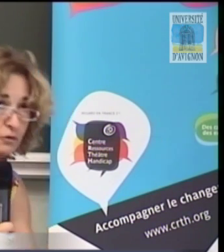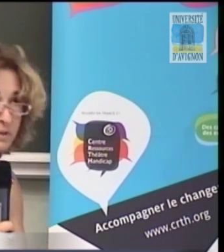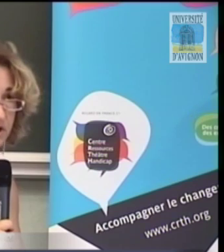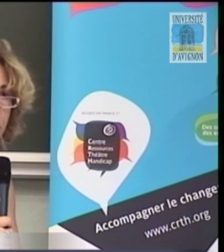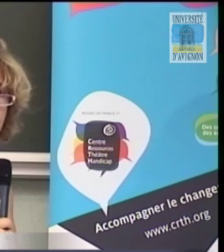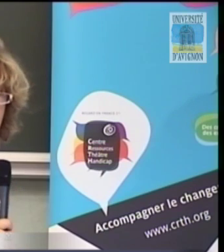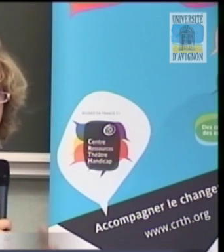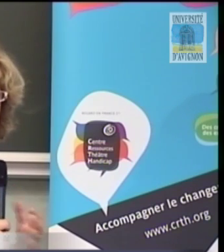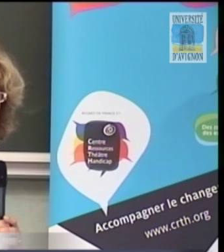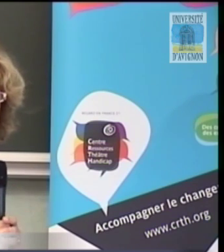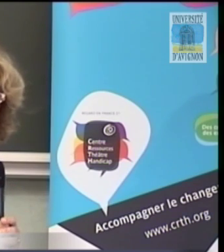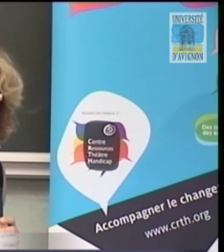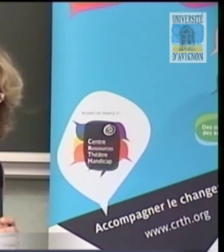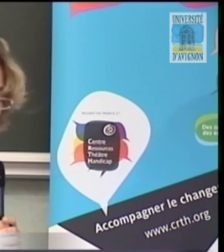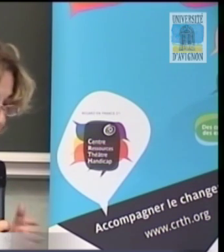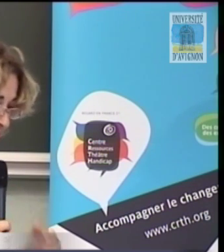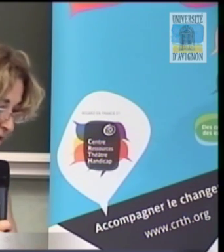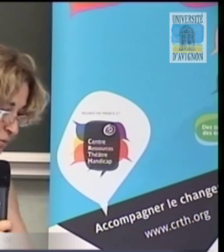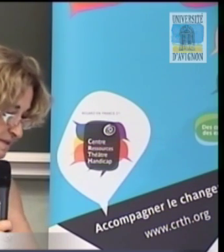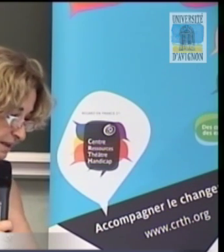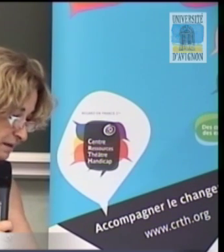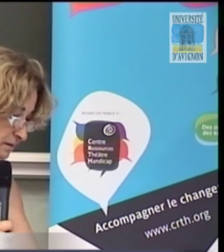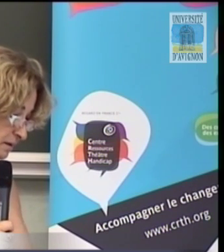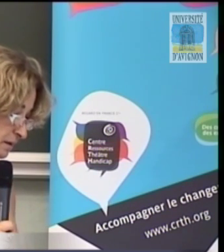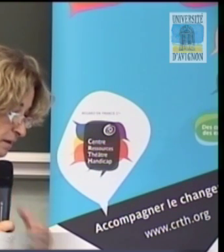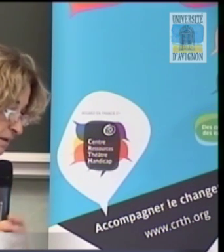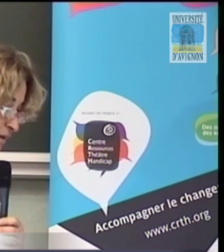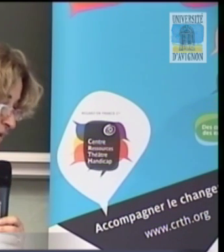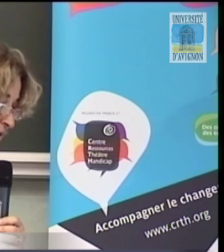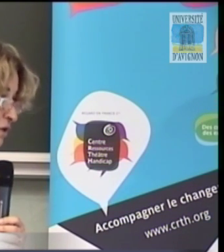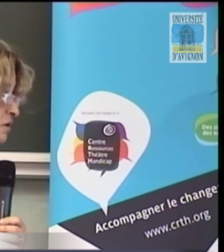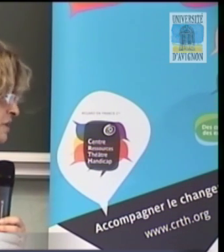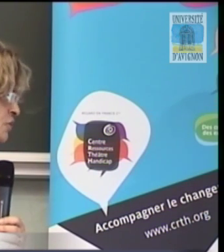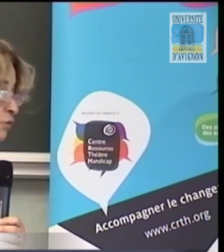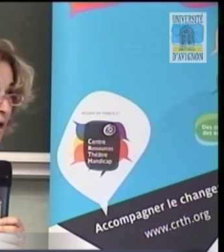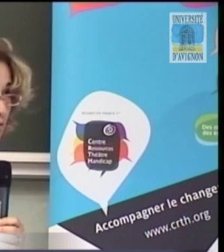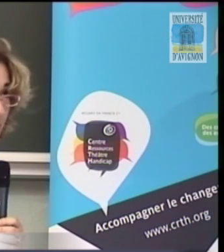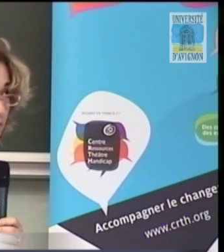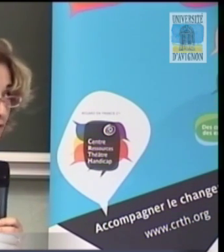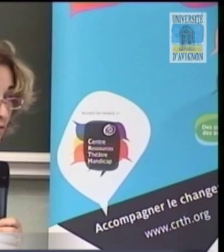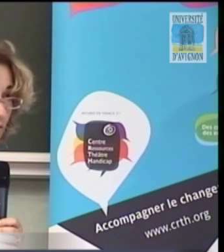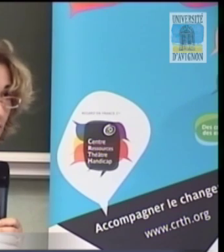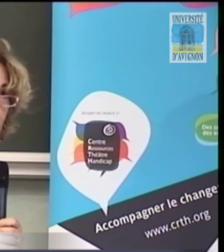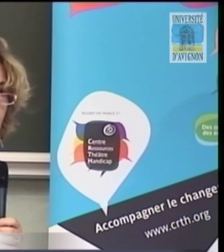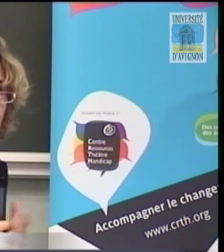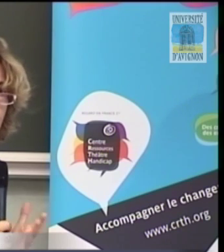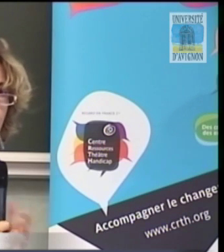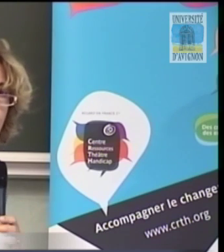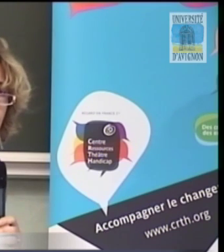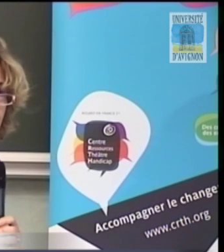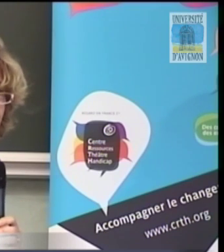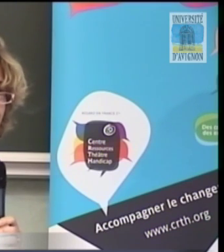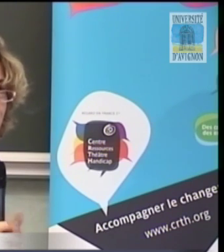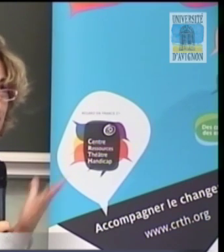Imaginez-vous être obligé de solliciter un tiers chaque fois que vous avez un obstacle, sachant que la plupart du temps,